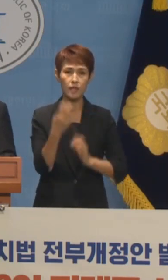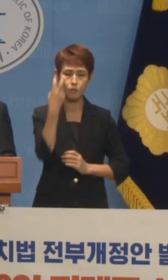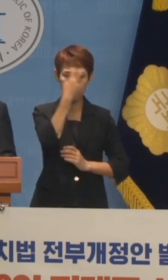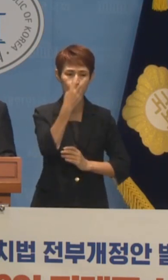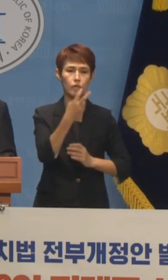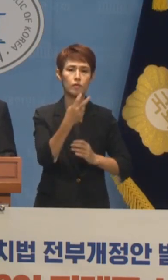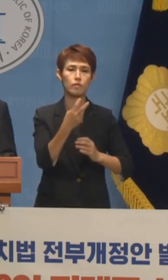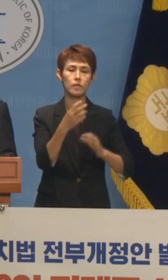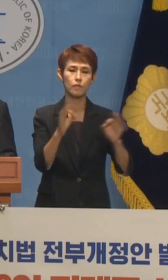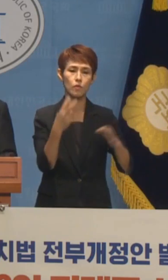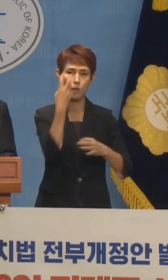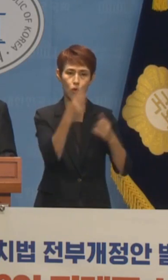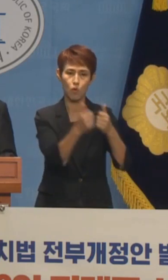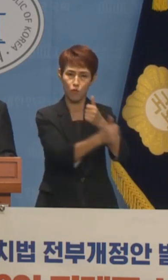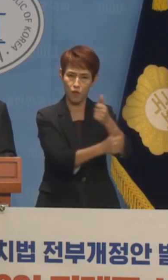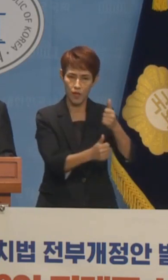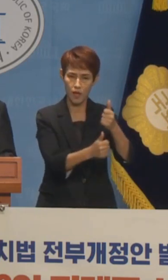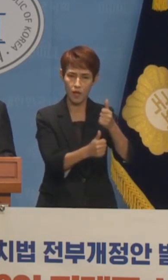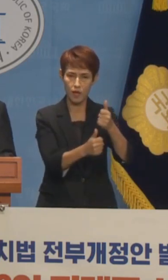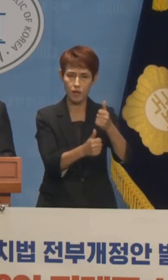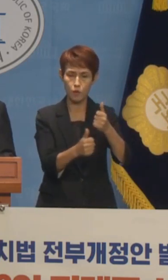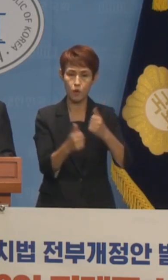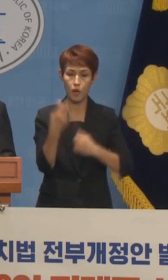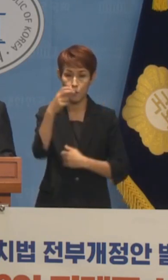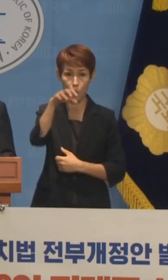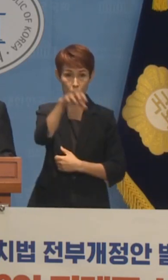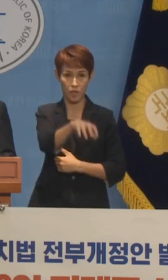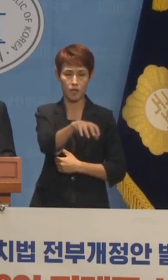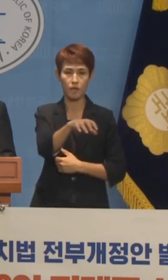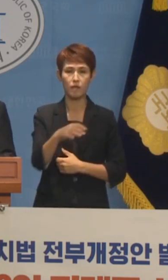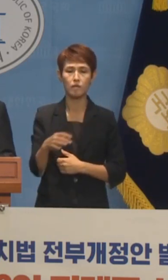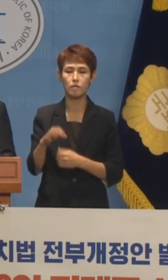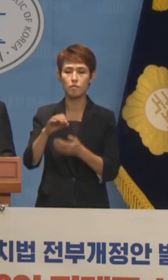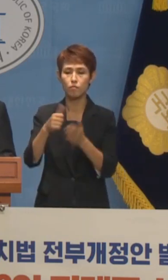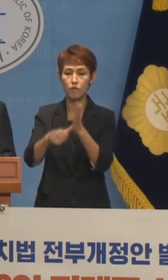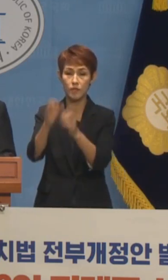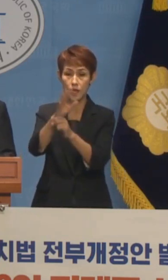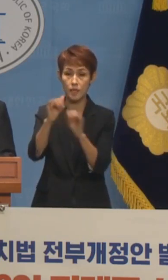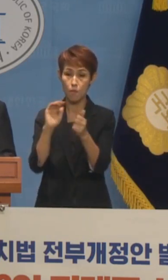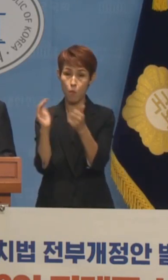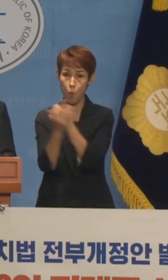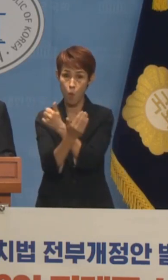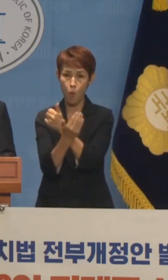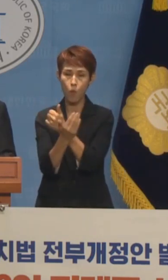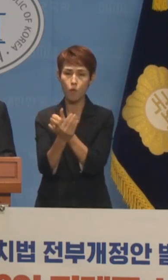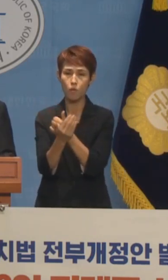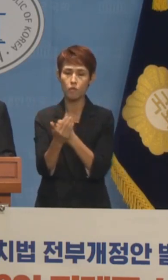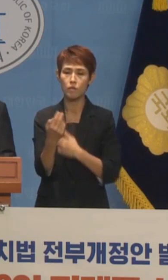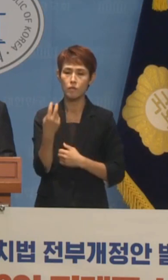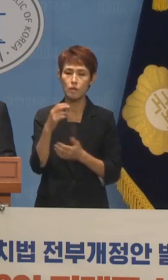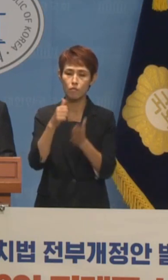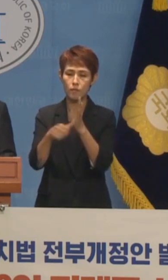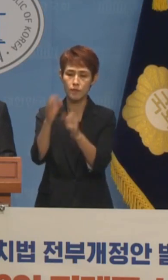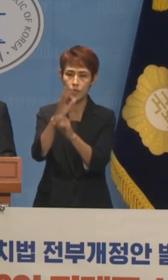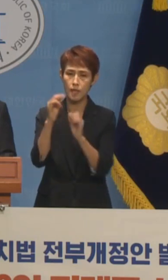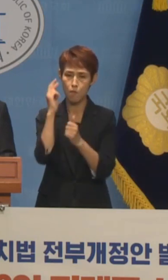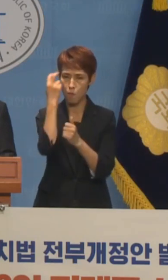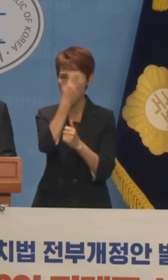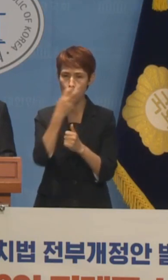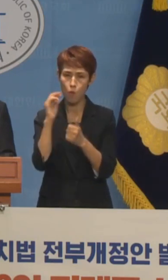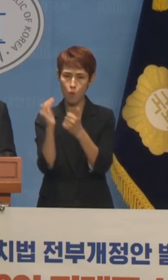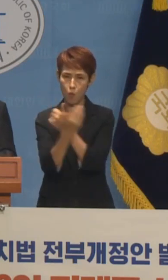금융감독위원회 와 금융 감독원이 그리고 금융소비자 보호 기능은 금융소비자 보호 위원회와 금융 소비자